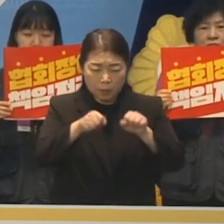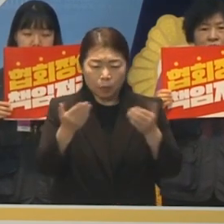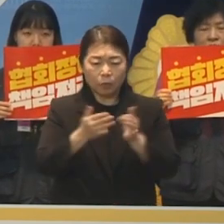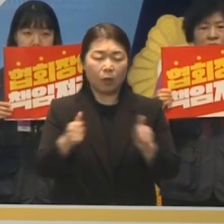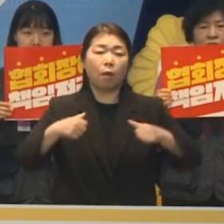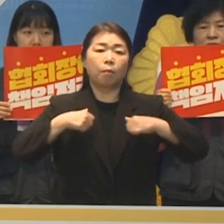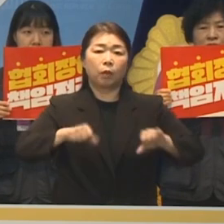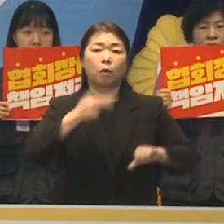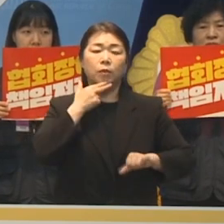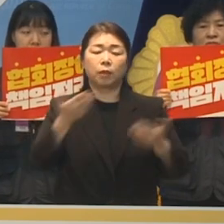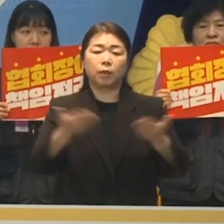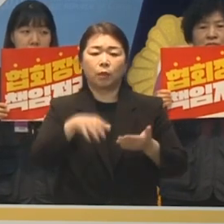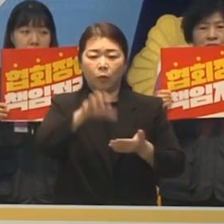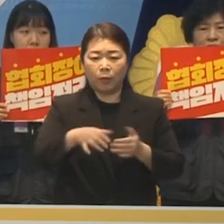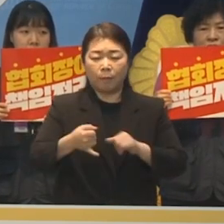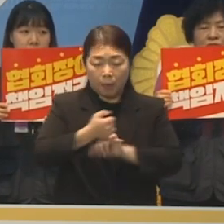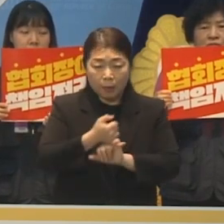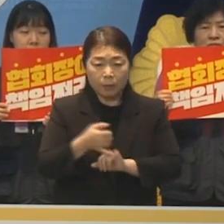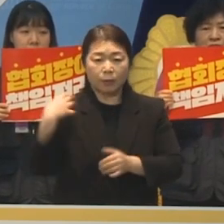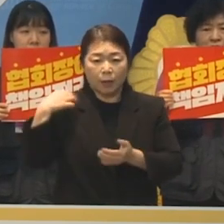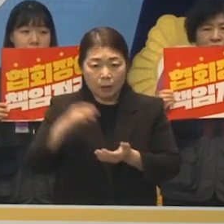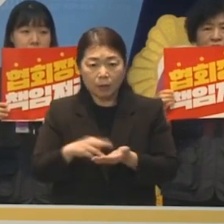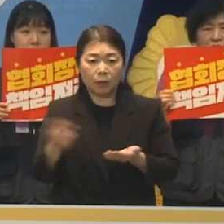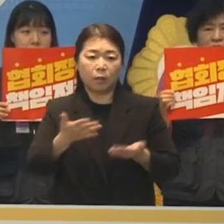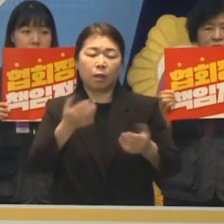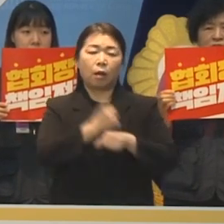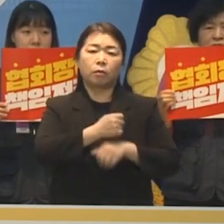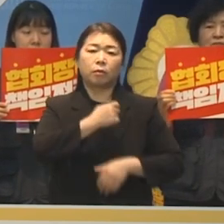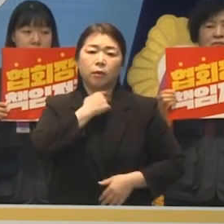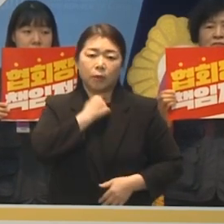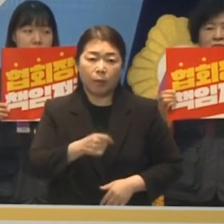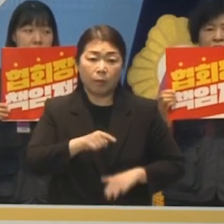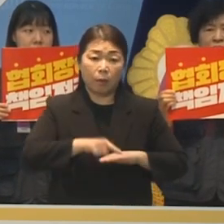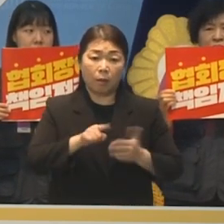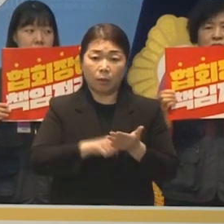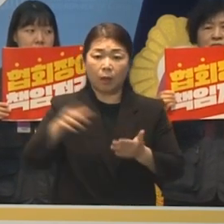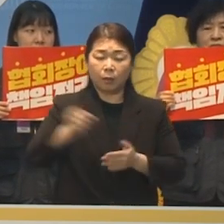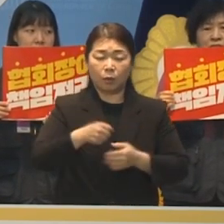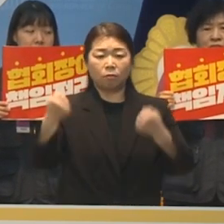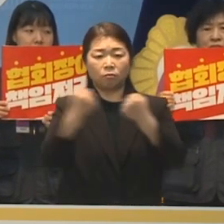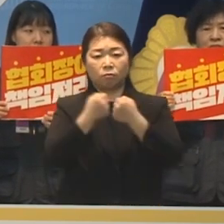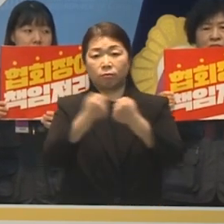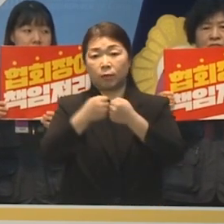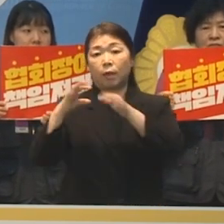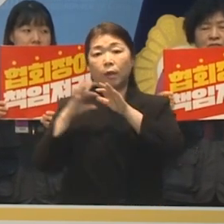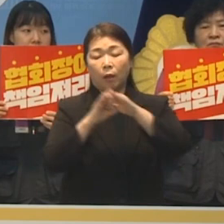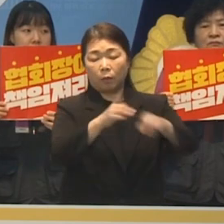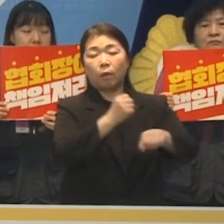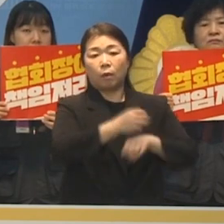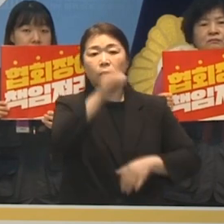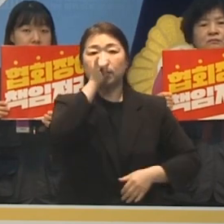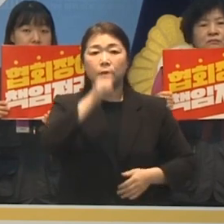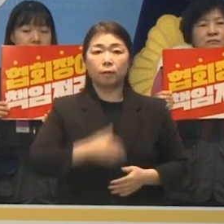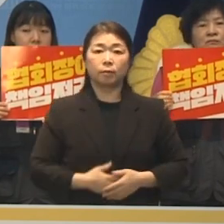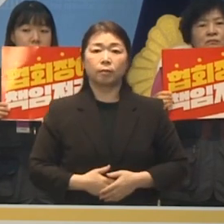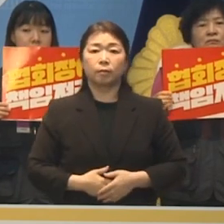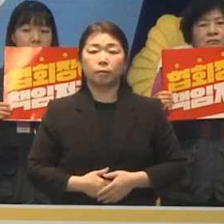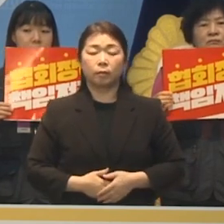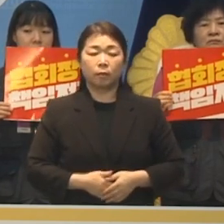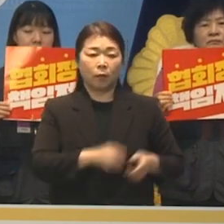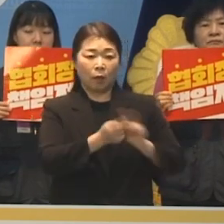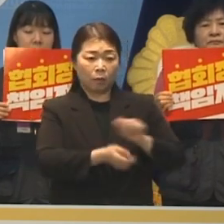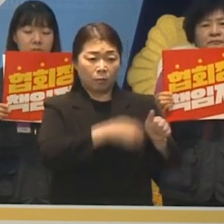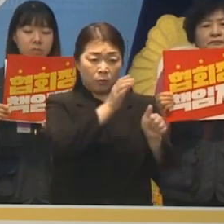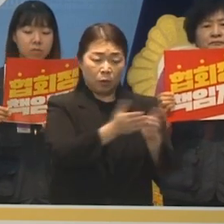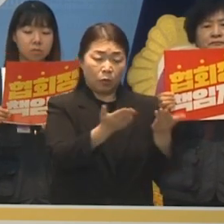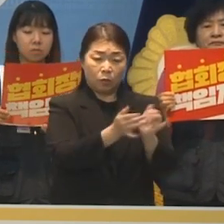않으며 일터로 반드시 돌아가겠다는 일념으로 투쟁을 이어가고 있다. 하청